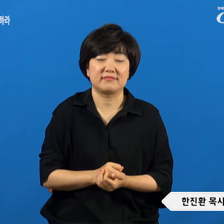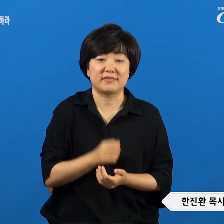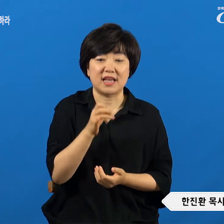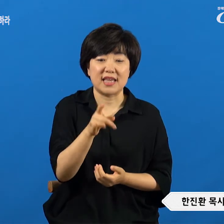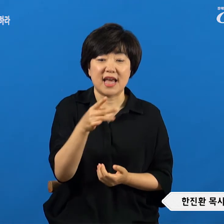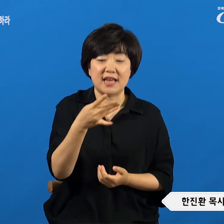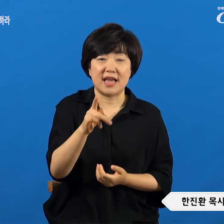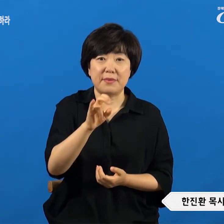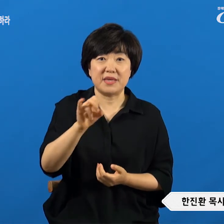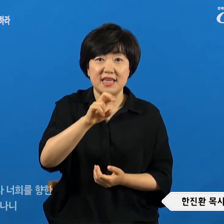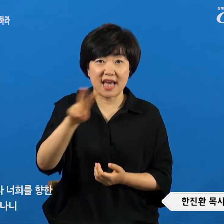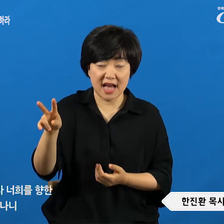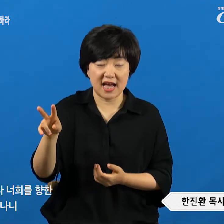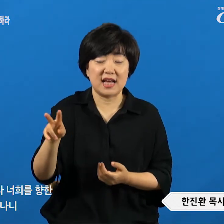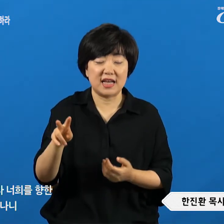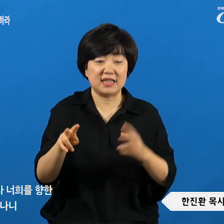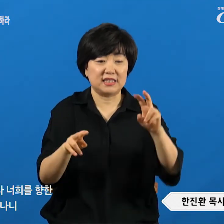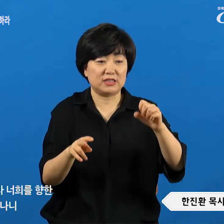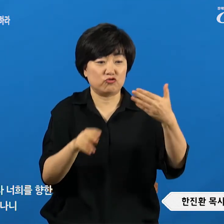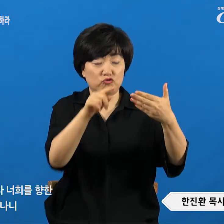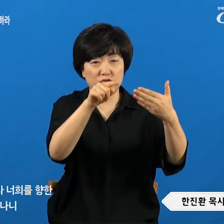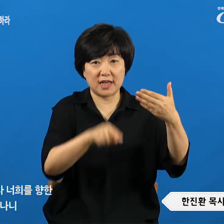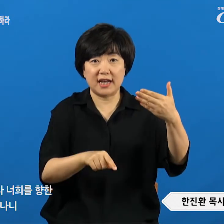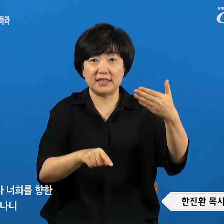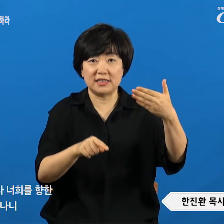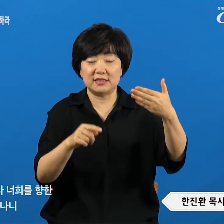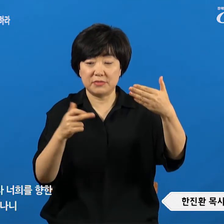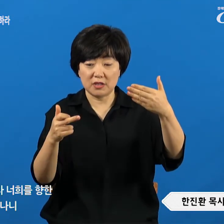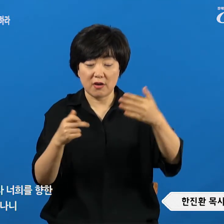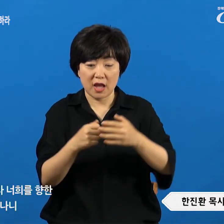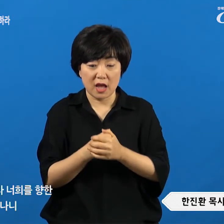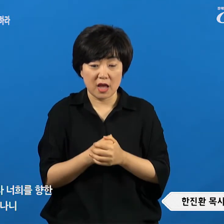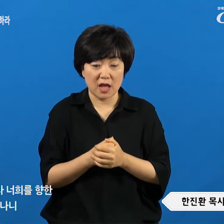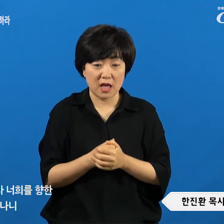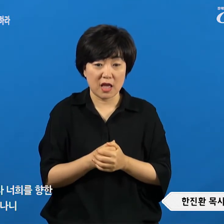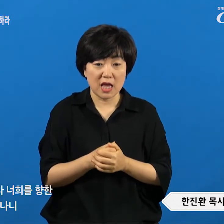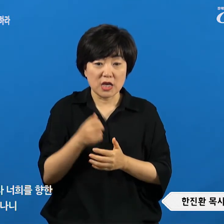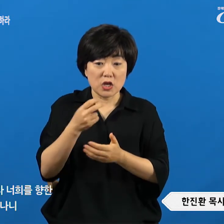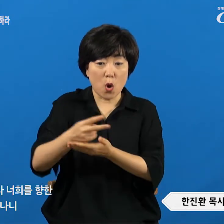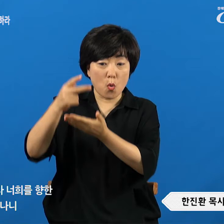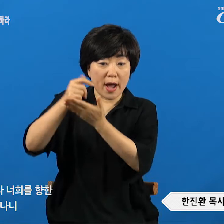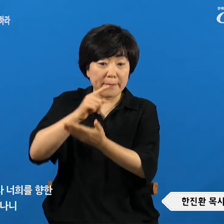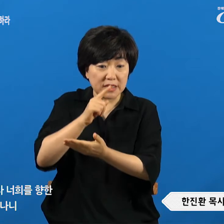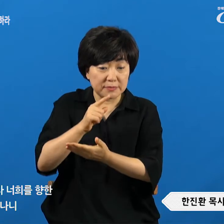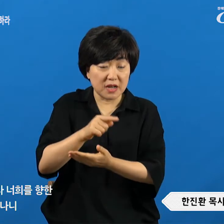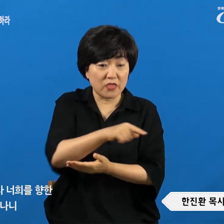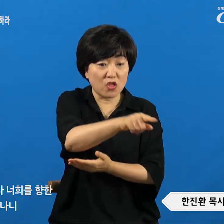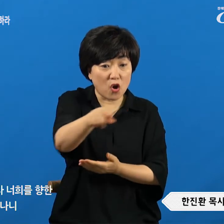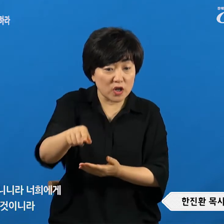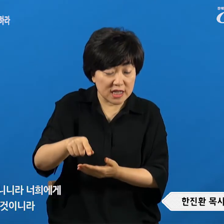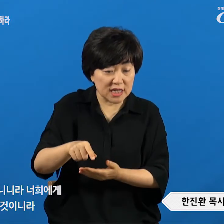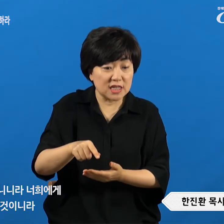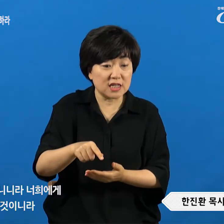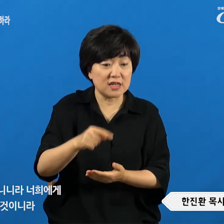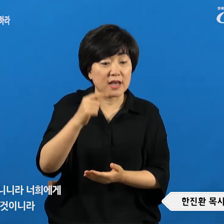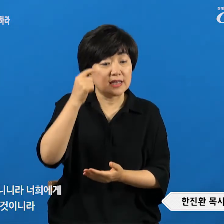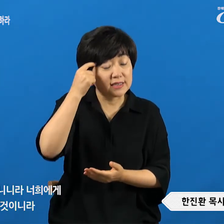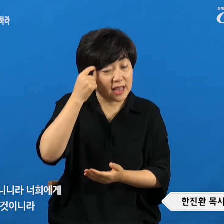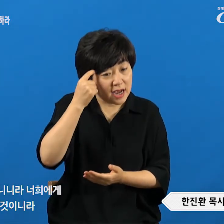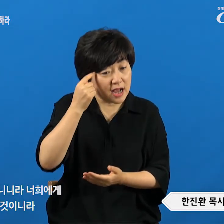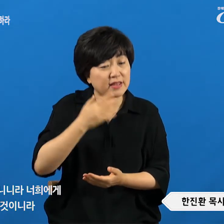예레미야 29장 11절에 여호와의 말씀이니라 너희를 향한 나의 생각을 내가 아나니